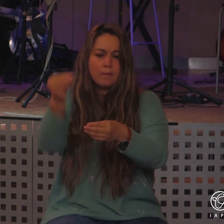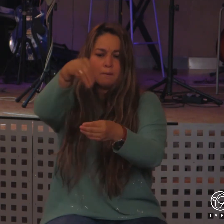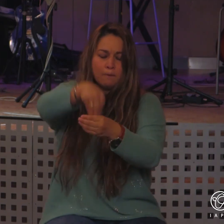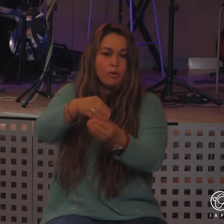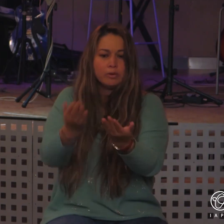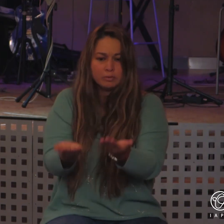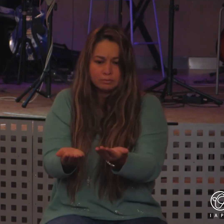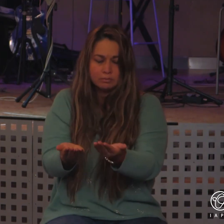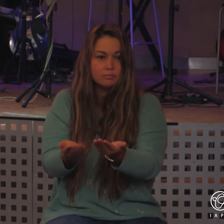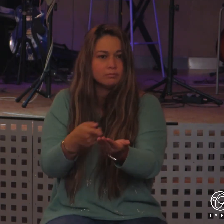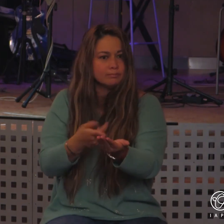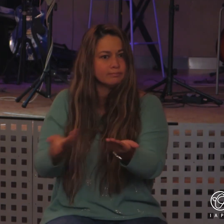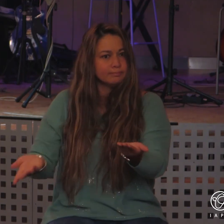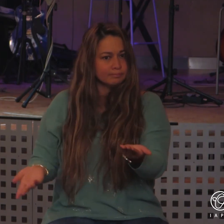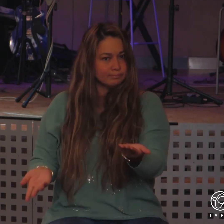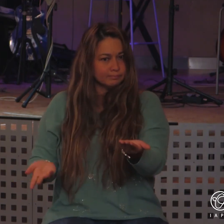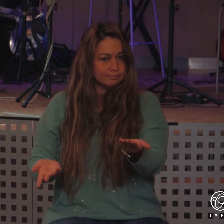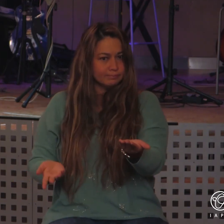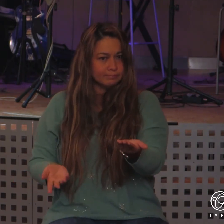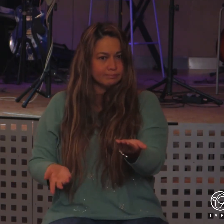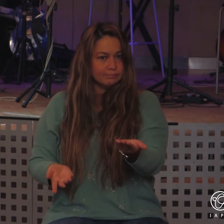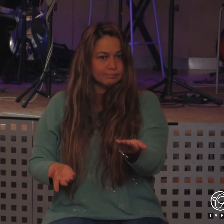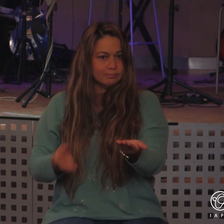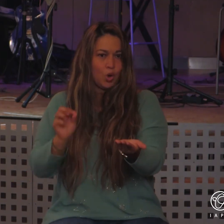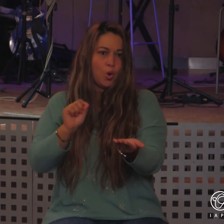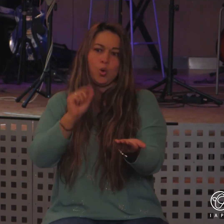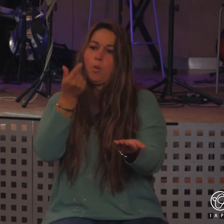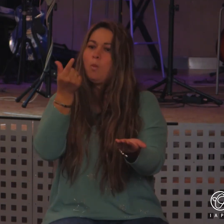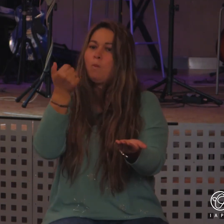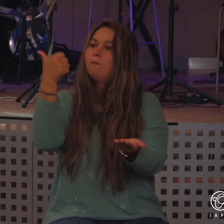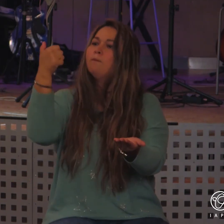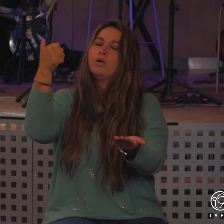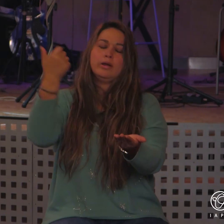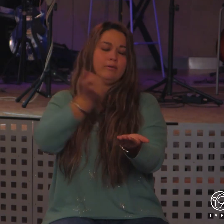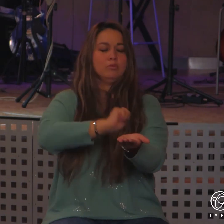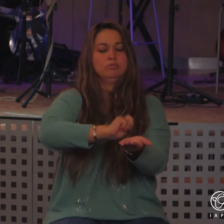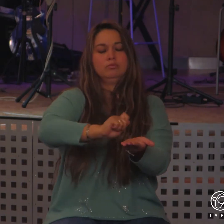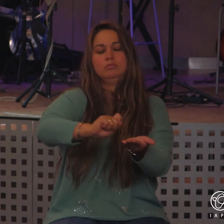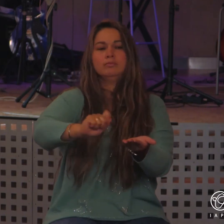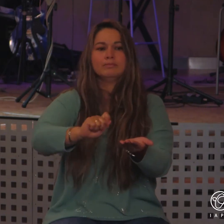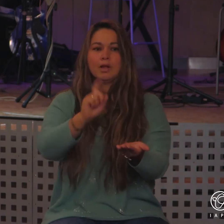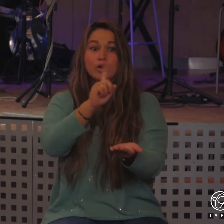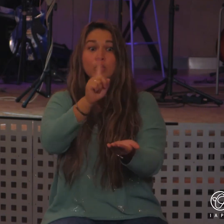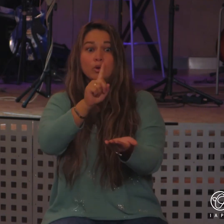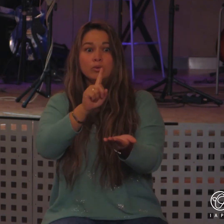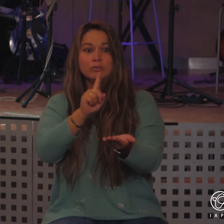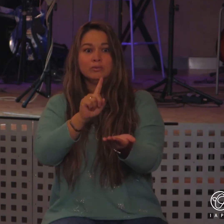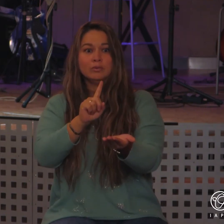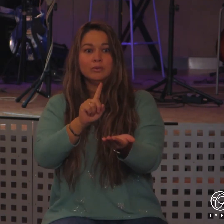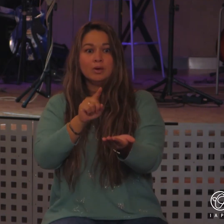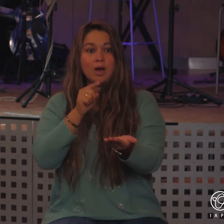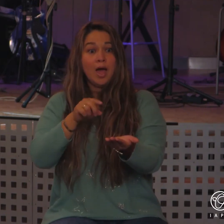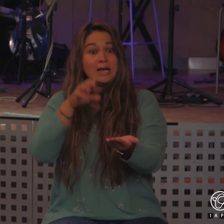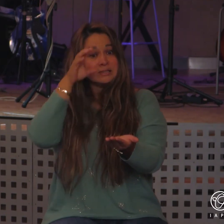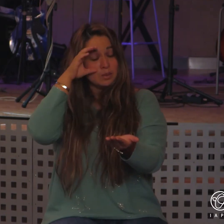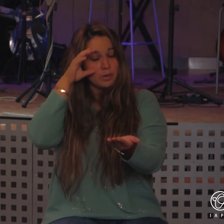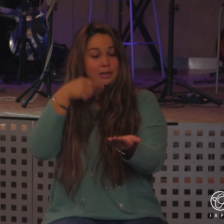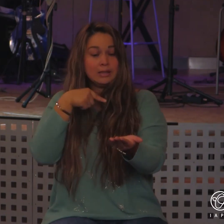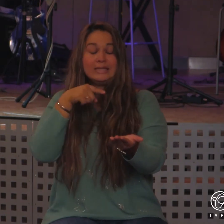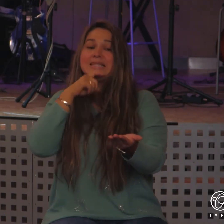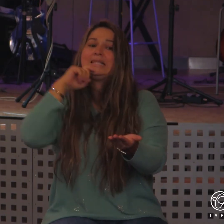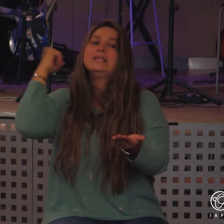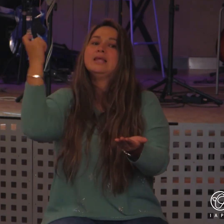Y no es que le hizo un grafiti y la rotuló allí. No. Declaró que